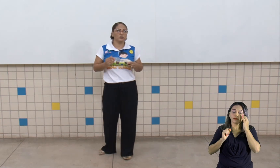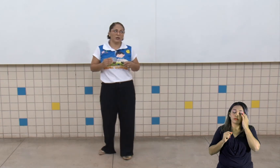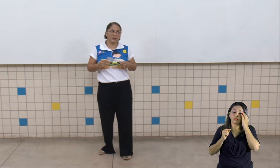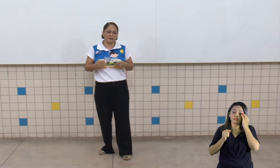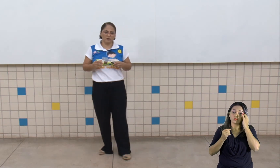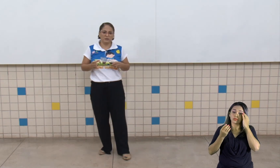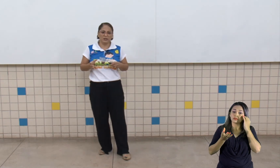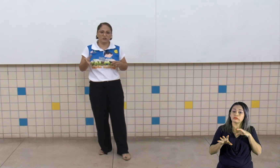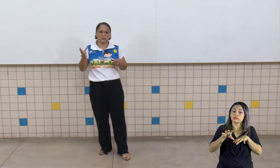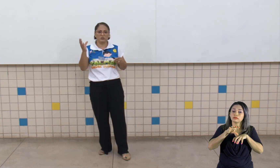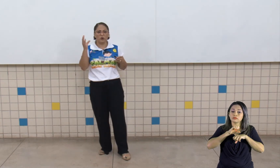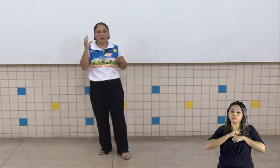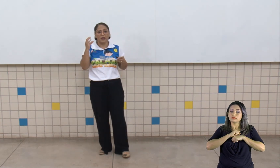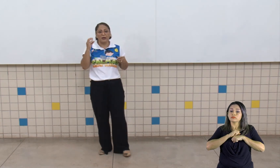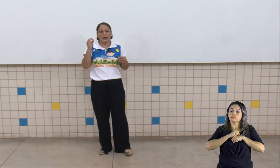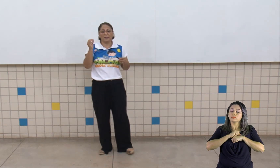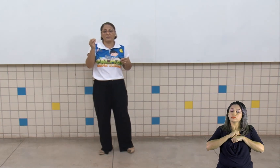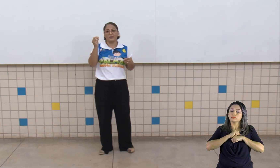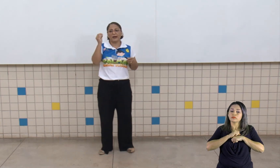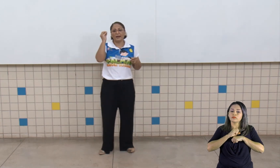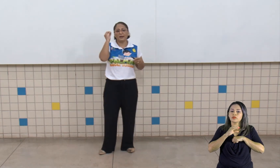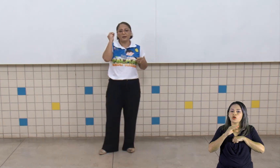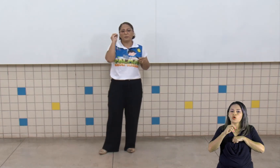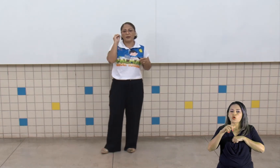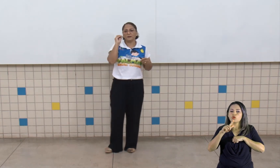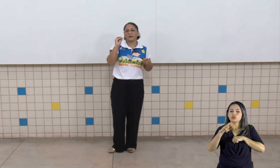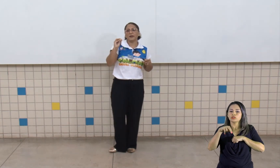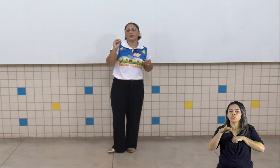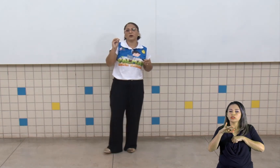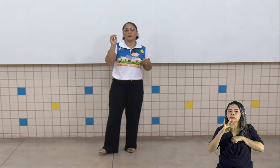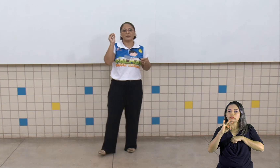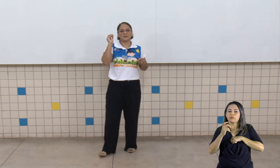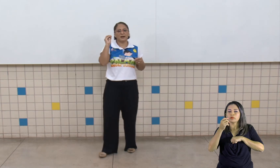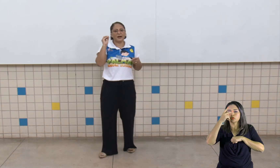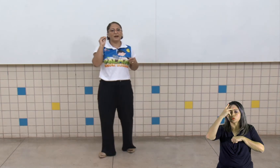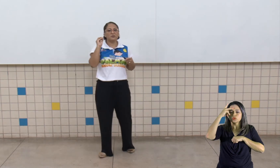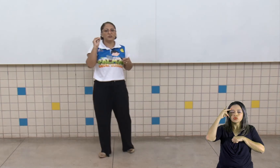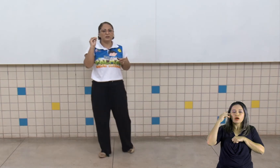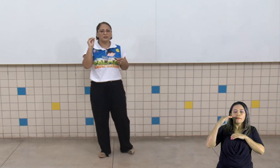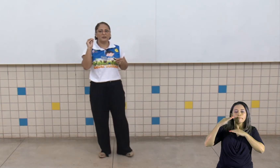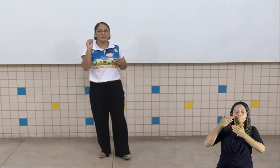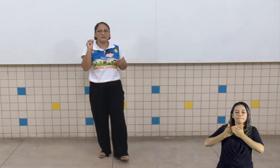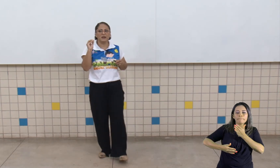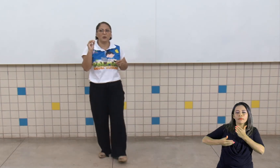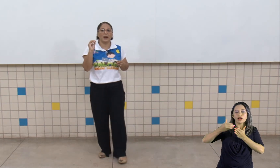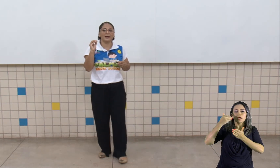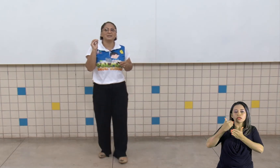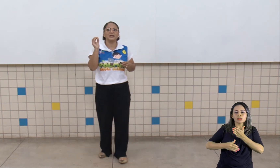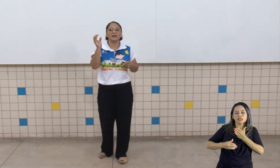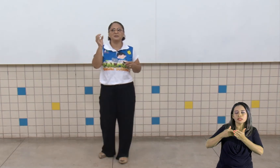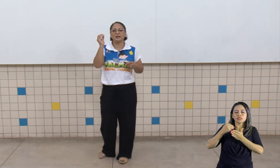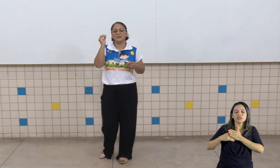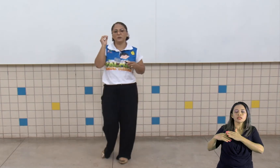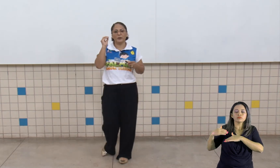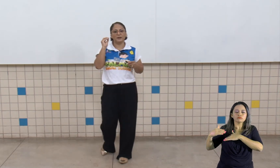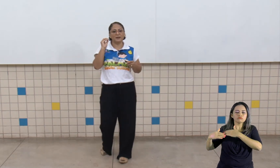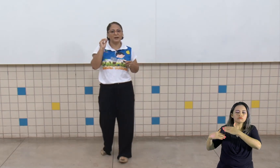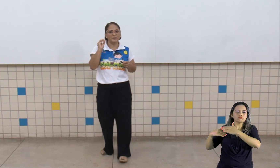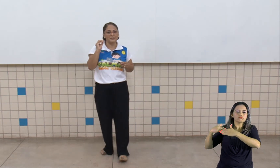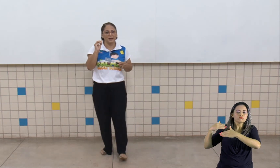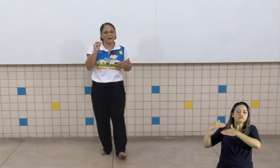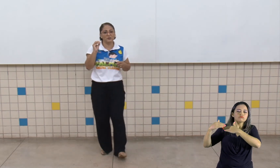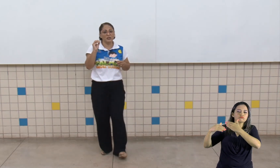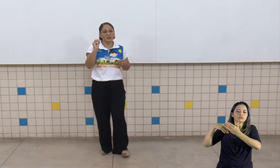forma congênita, ou seja, a pessoa ela vai perdendo a capacidade da visão, as lentes elas vão